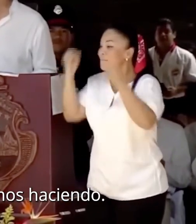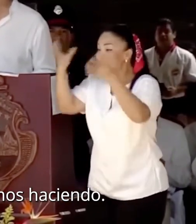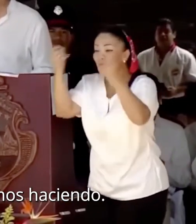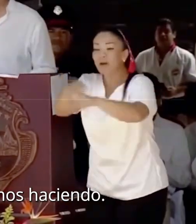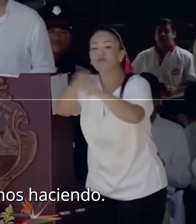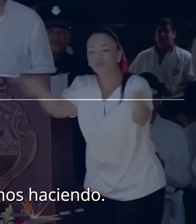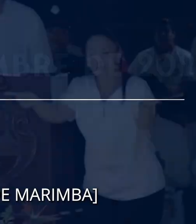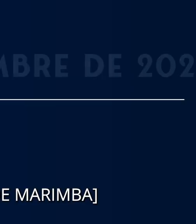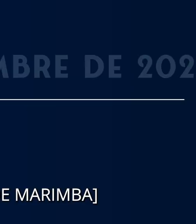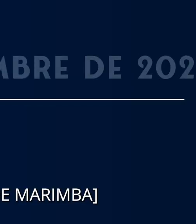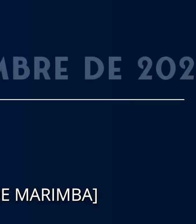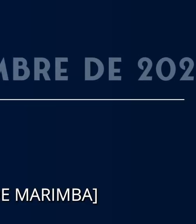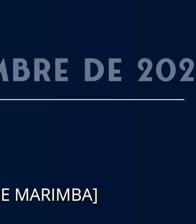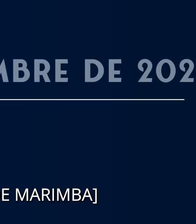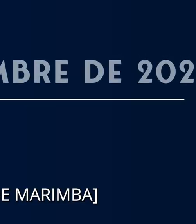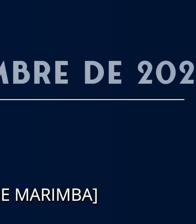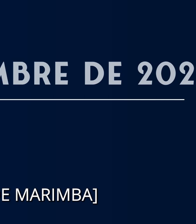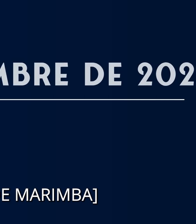estaremos haciendo.